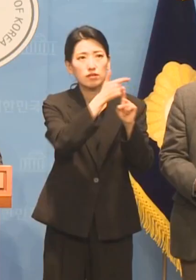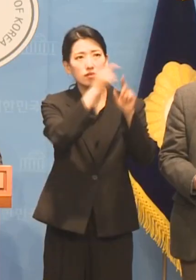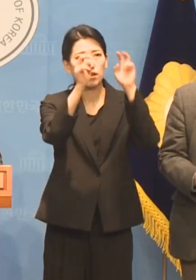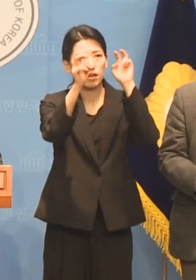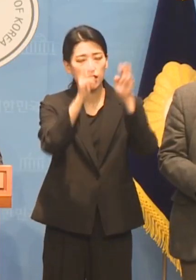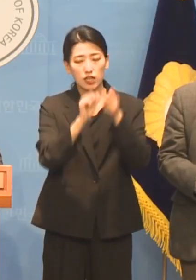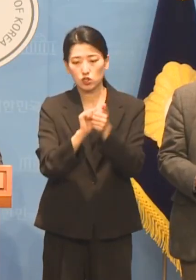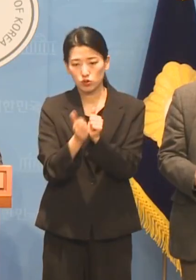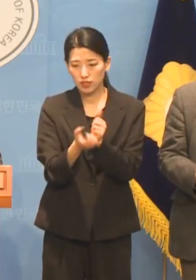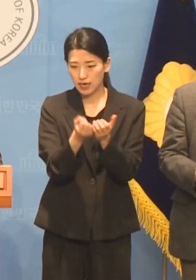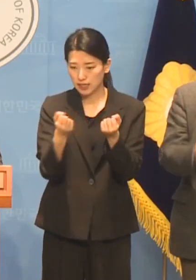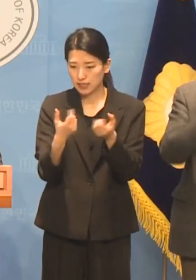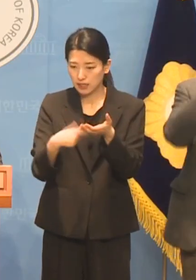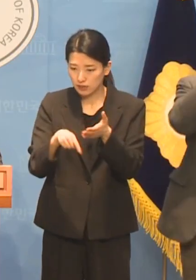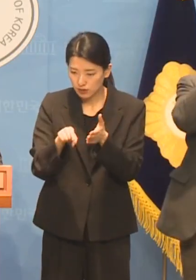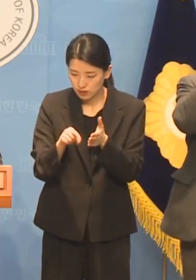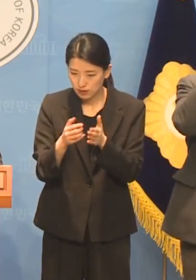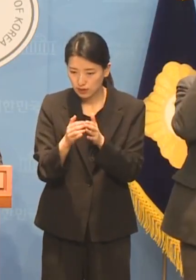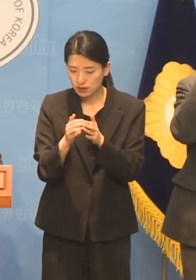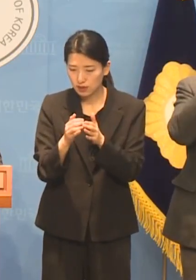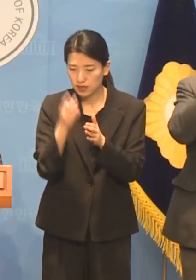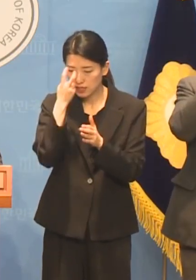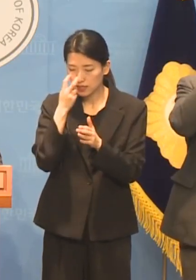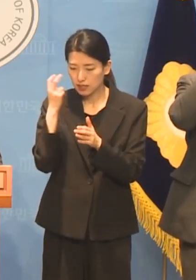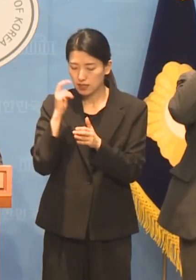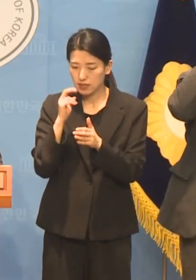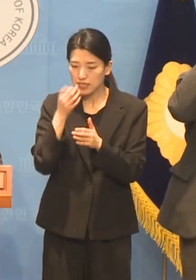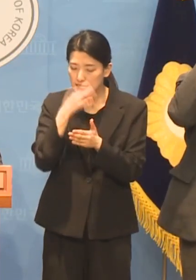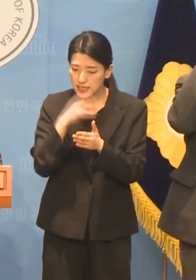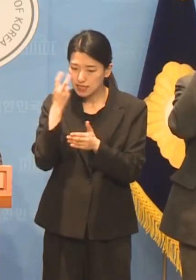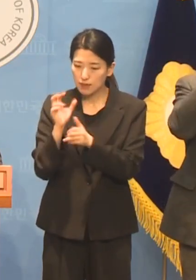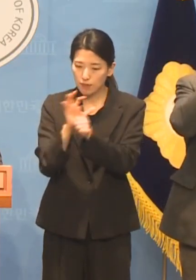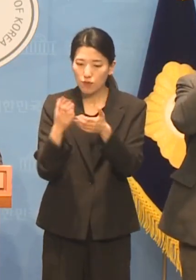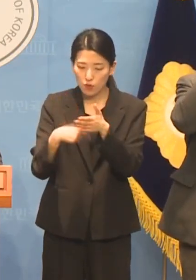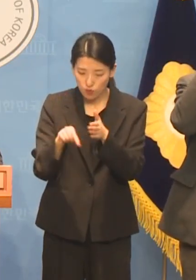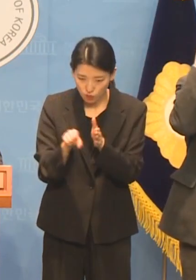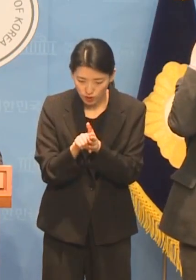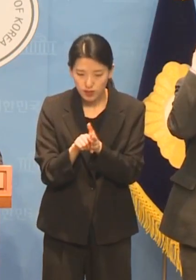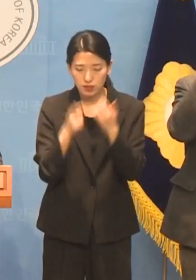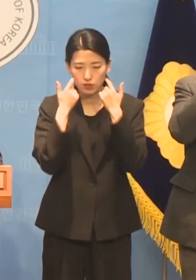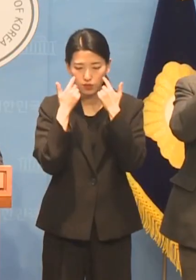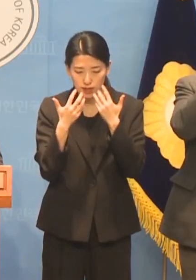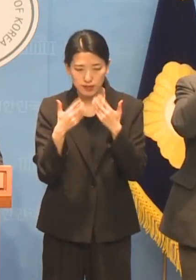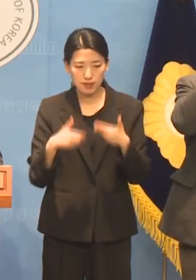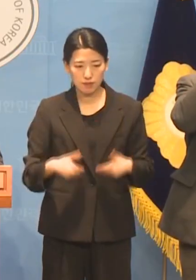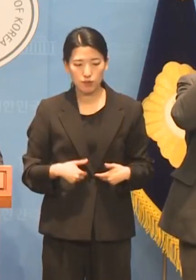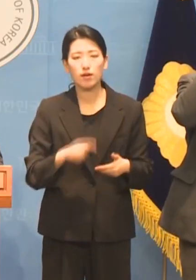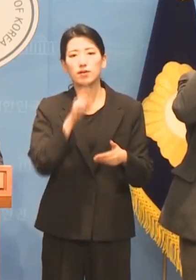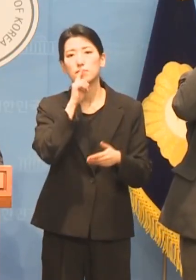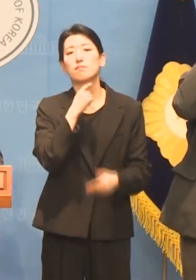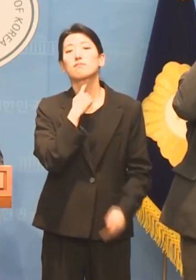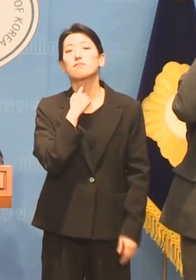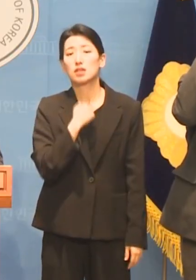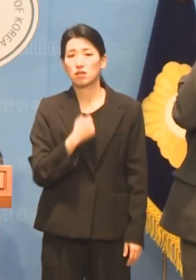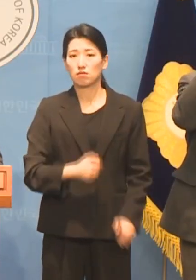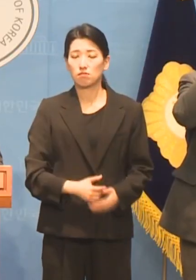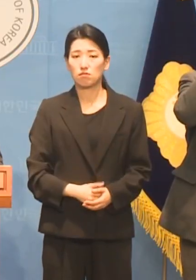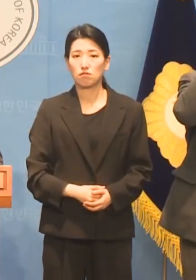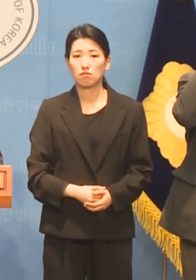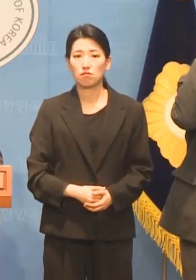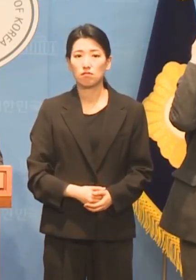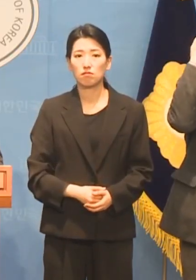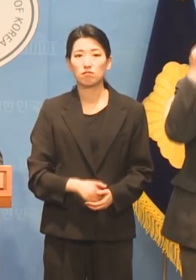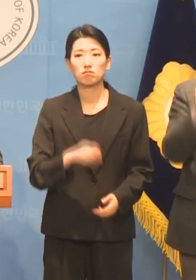이익을 위해 신인 의무를 다해야 한다라고 주장했습니다. 그런데 이제